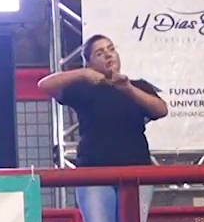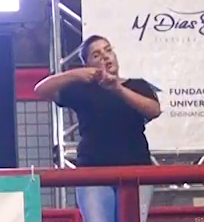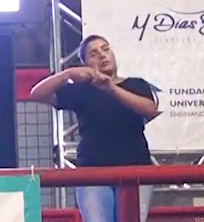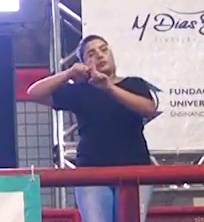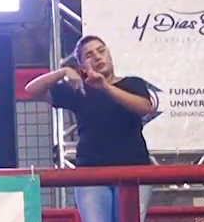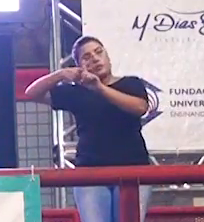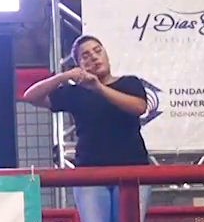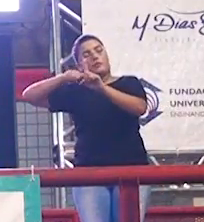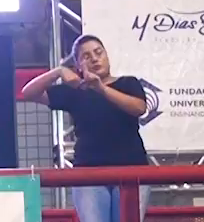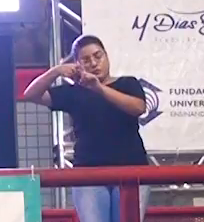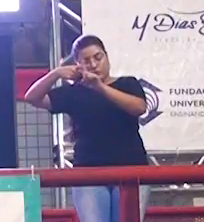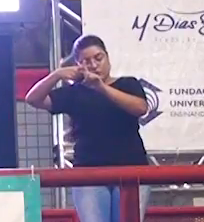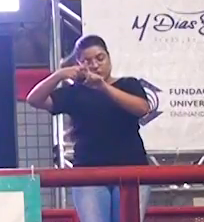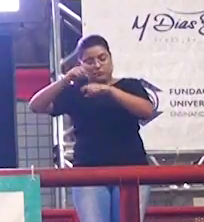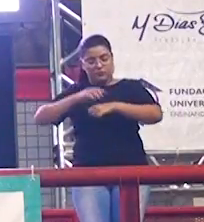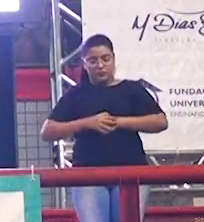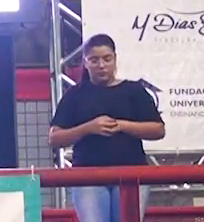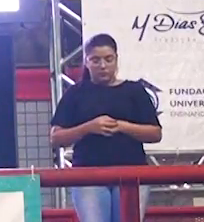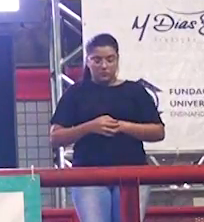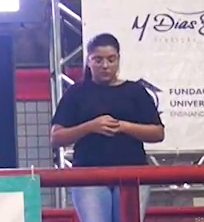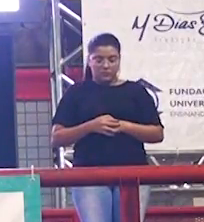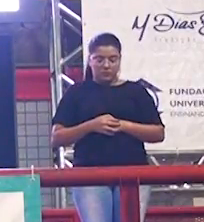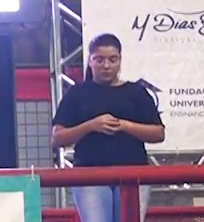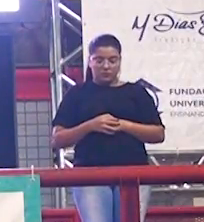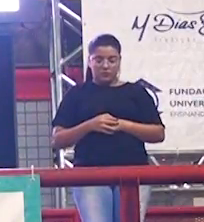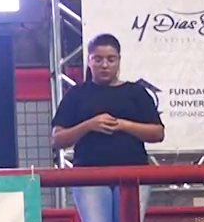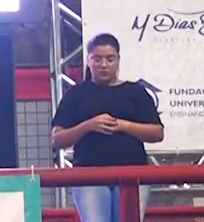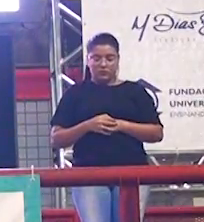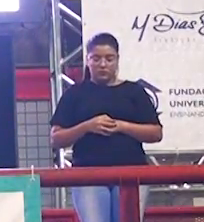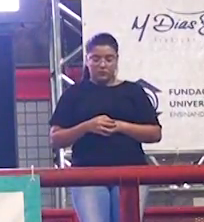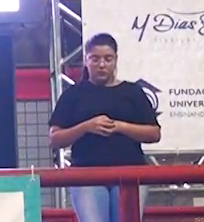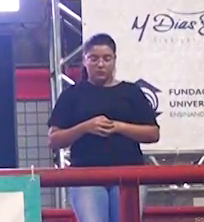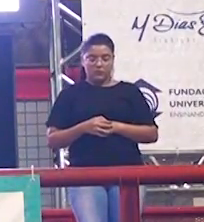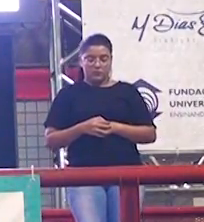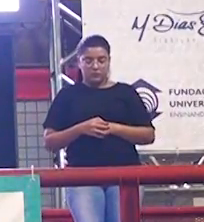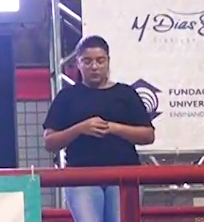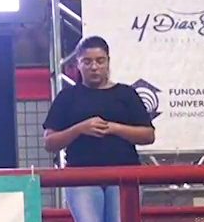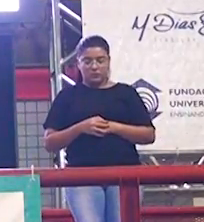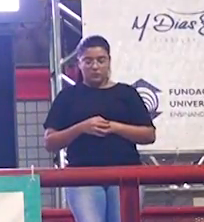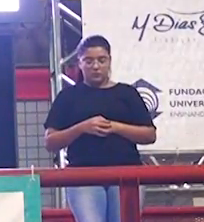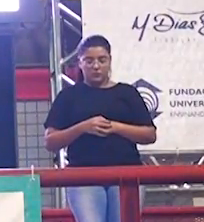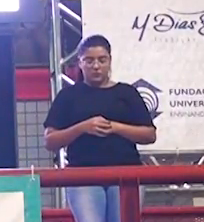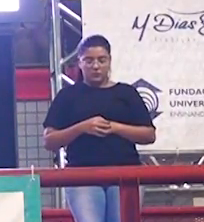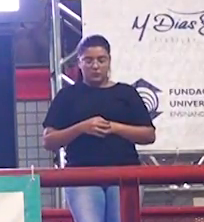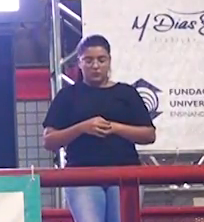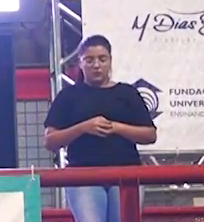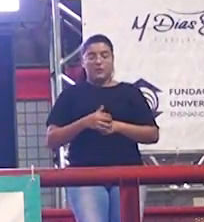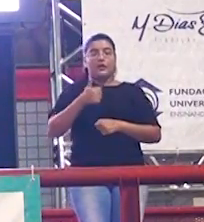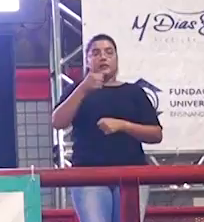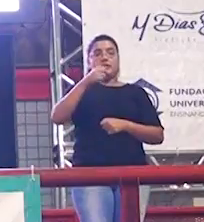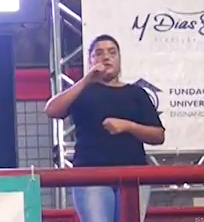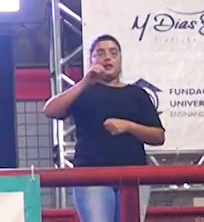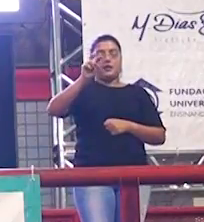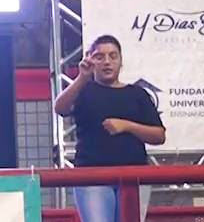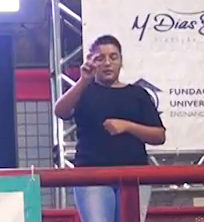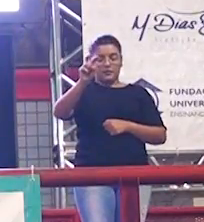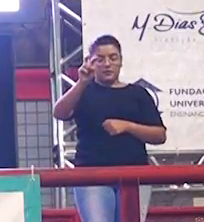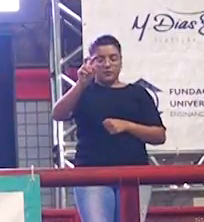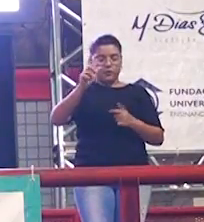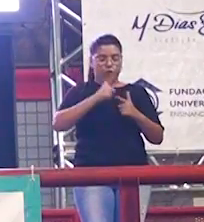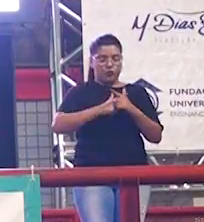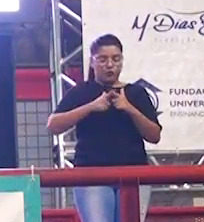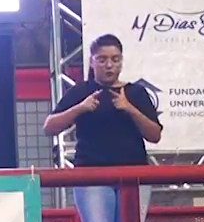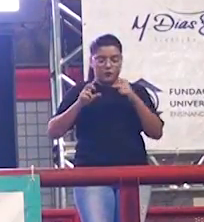mais 30, 50, mais 35, 85, com mais 15, 100, com mais 5, 105. Divido